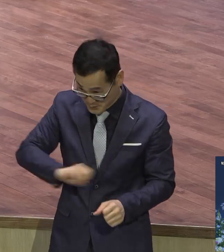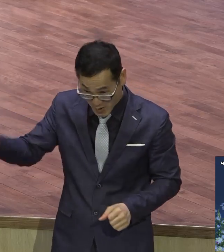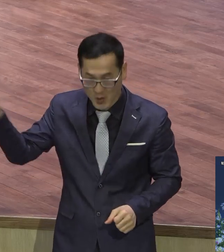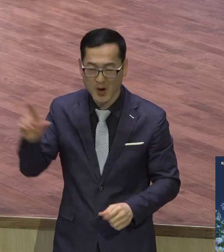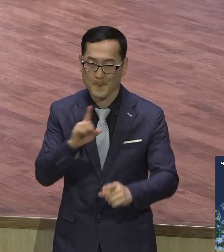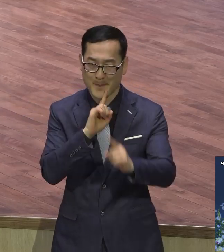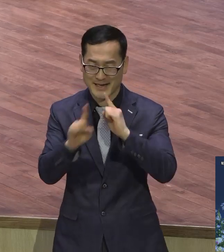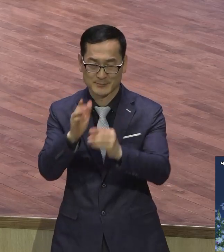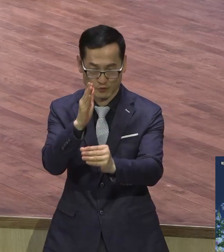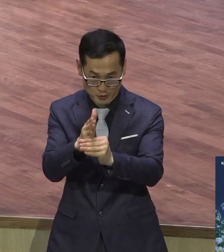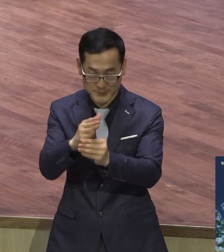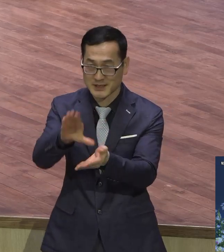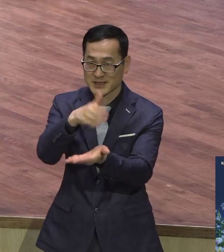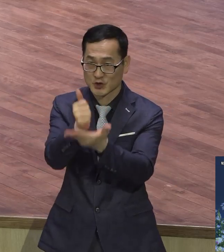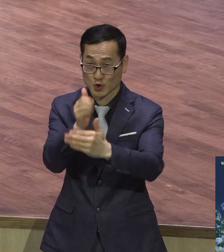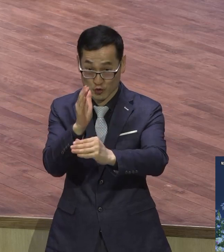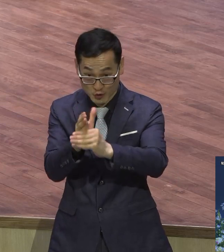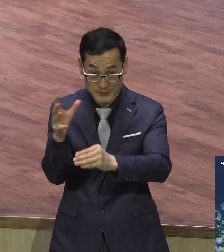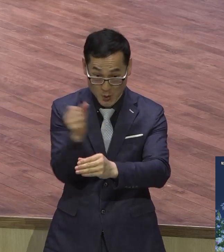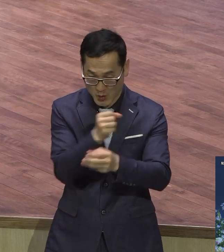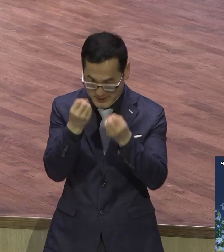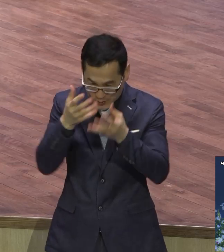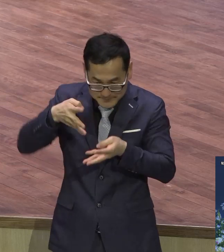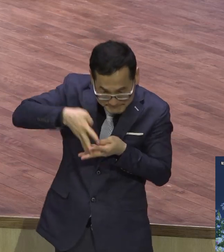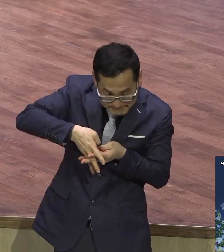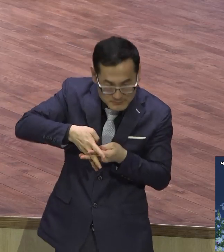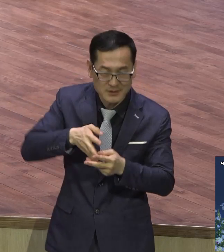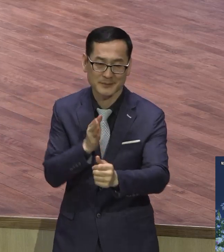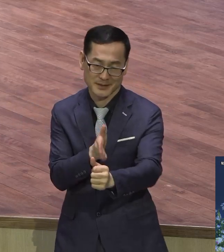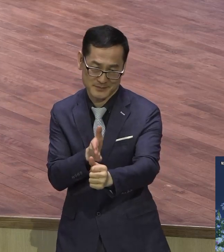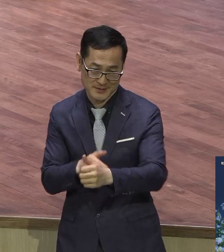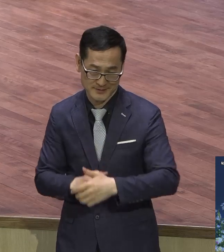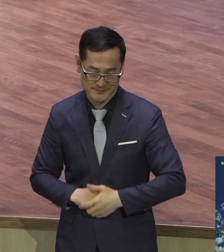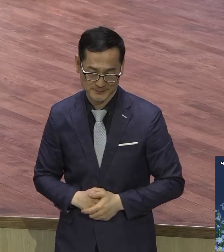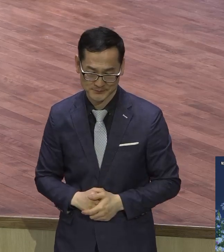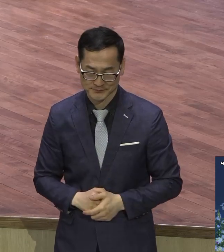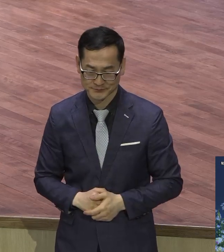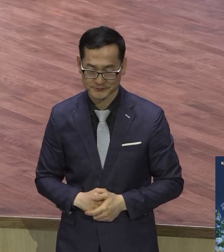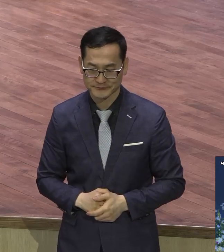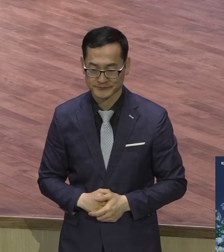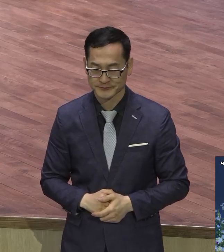중심으로 새 털로 바꾸는 겁니다. 새롭게 다 바뀌어야 돼요.